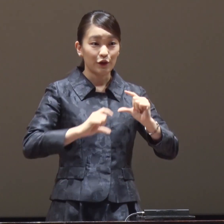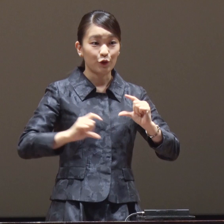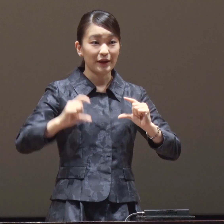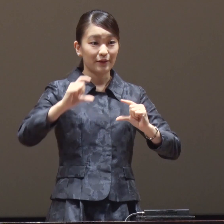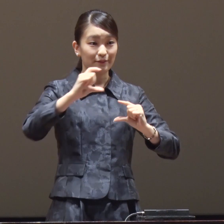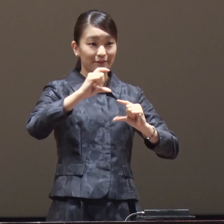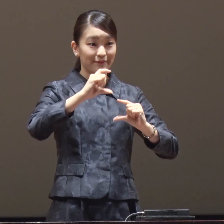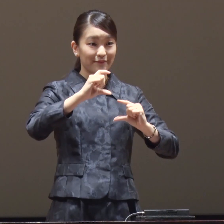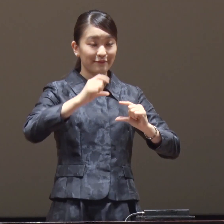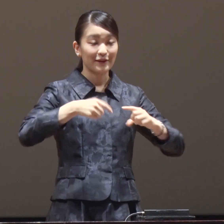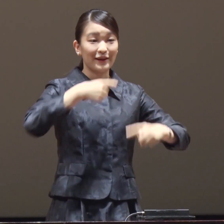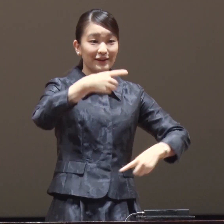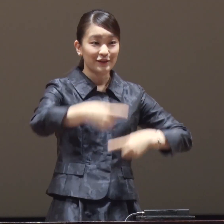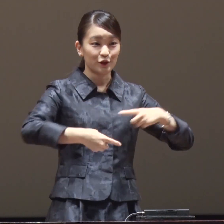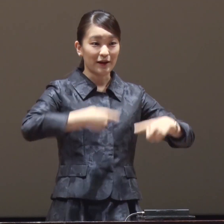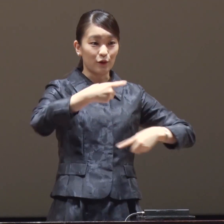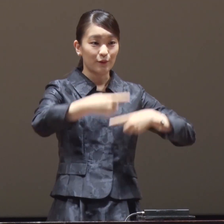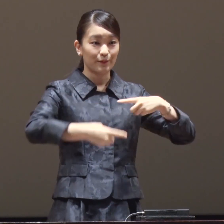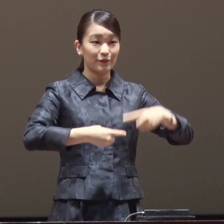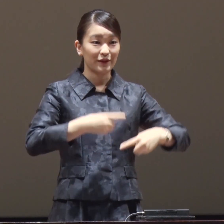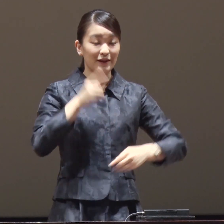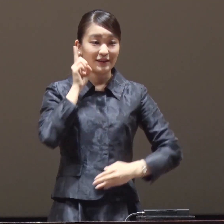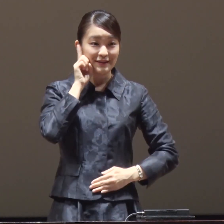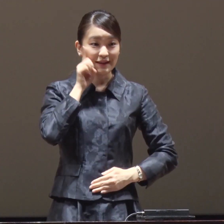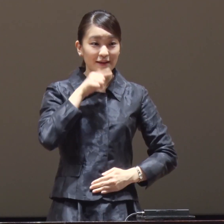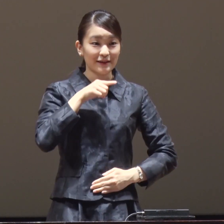より手話を使いやすい